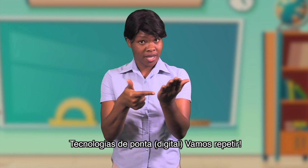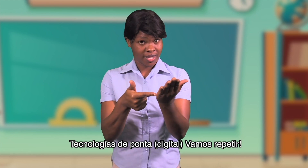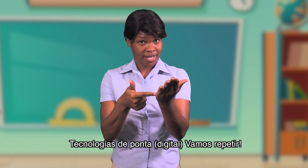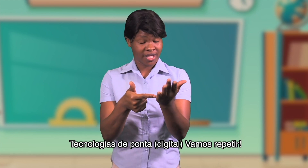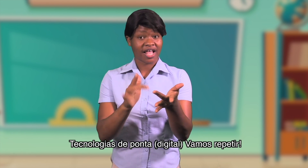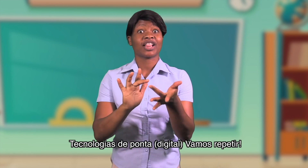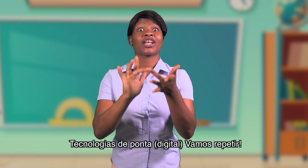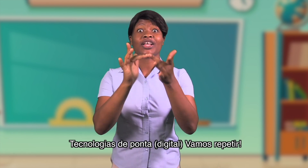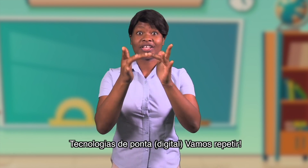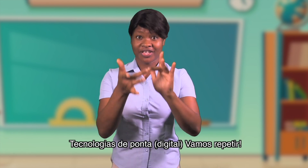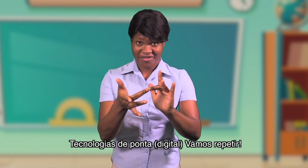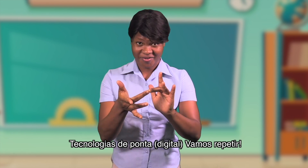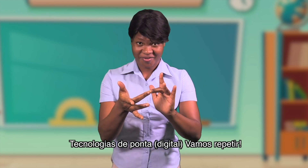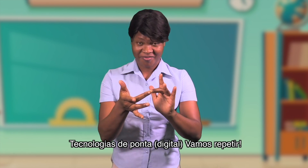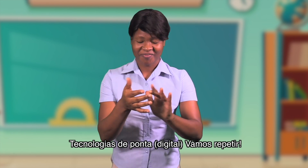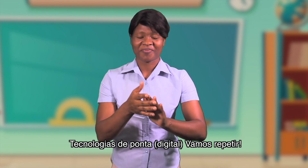Tecnologia de ponta.